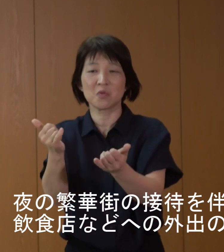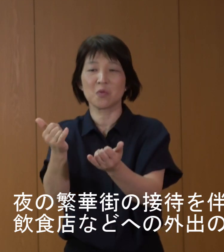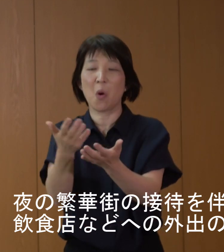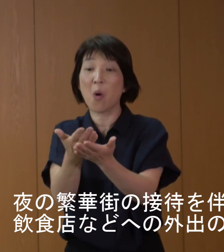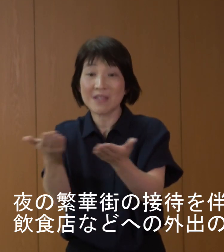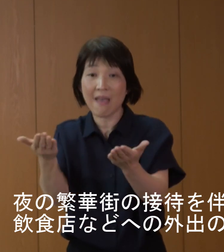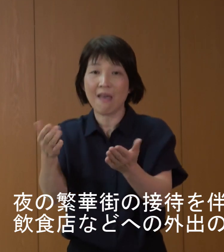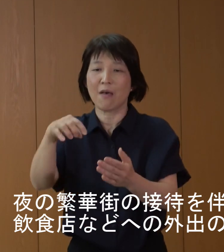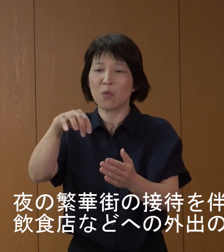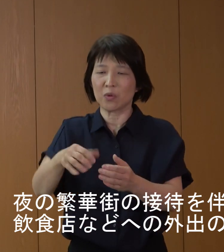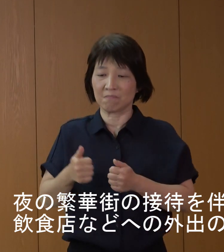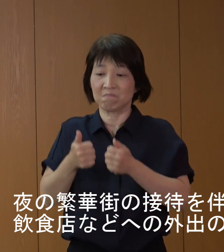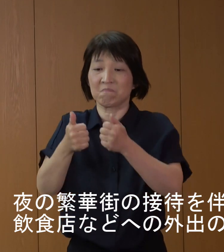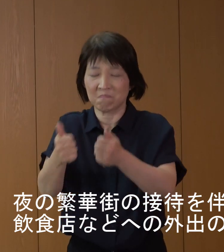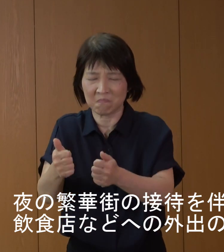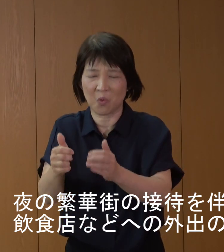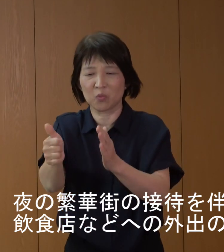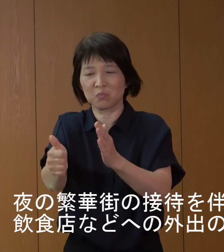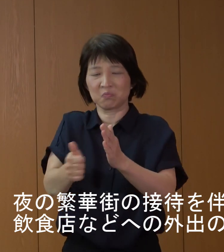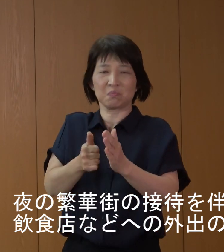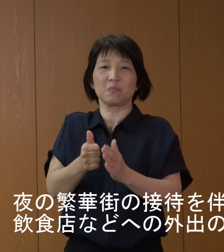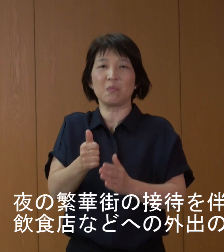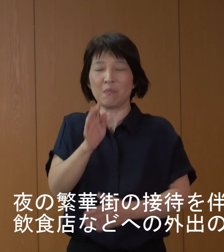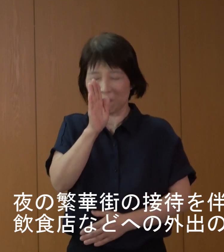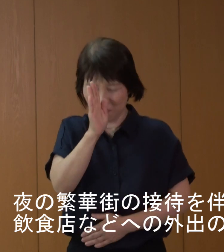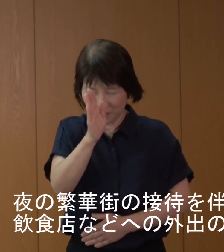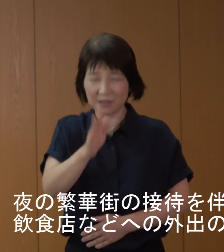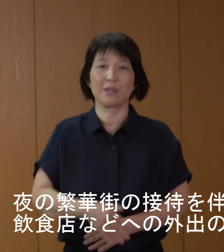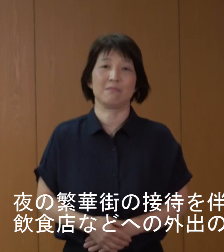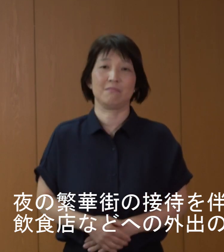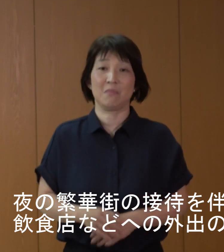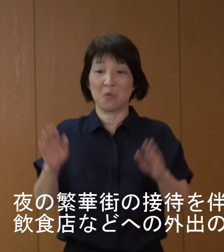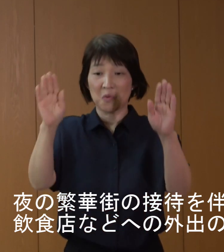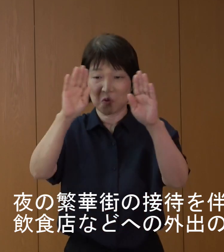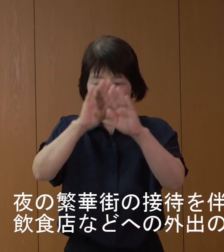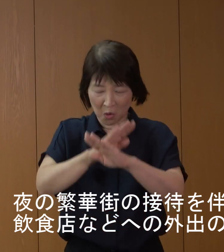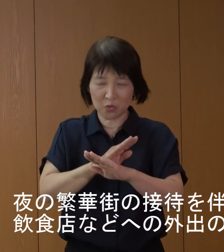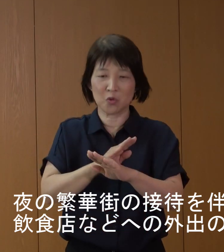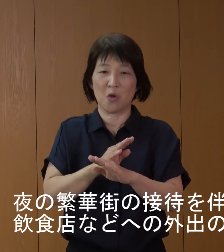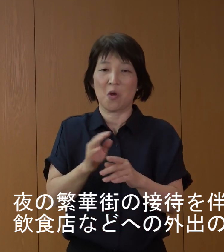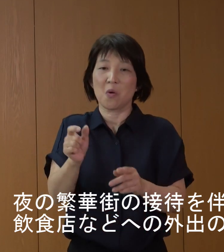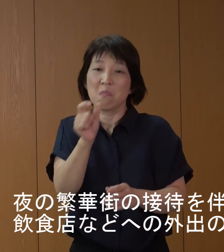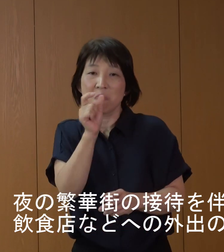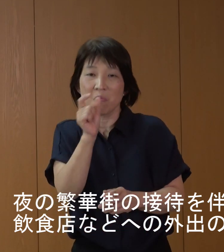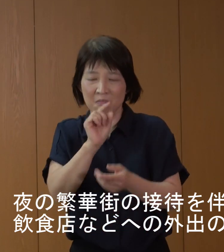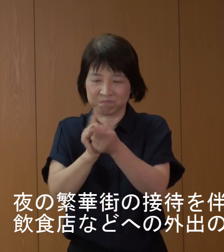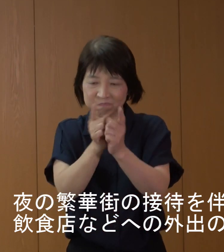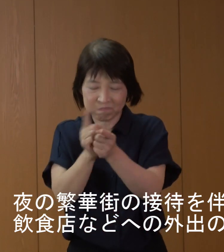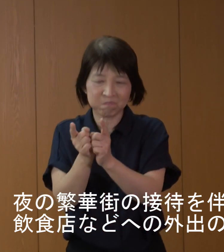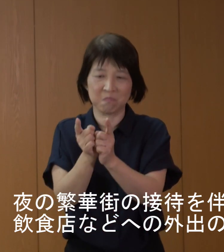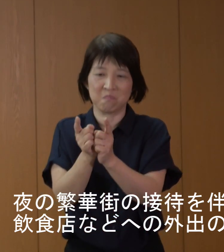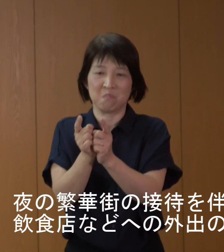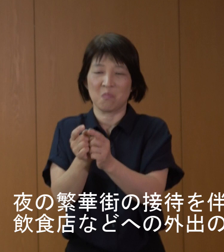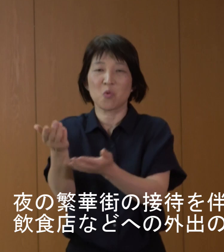の自粛です。夜の繁華街の接待を伴う飲食店、キャバクラや